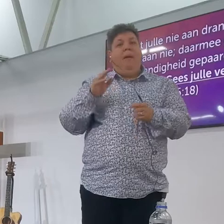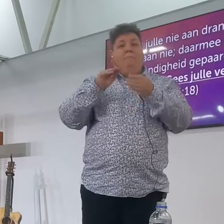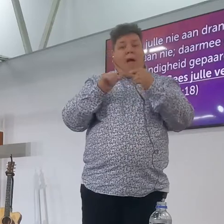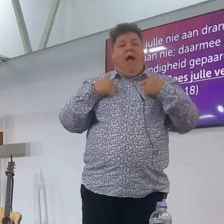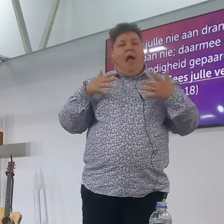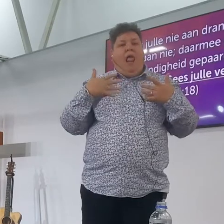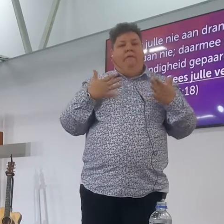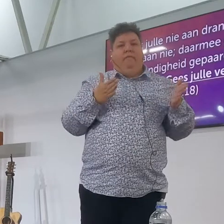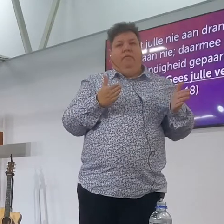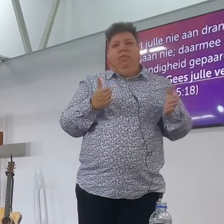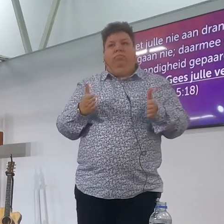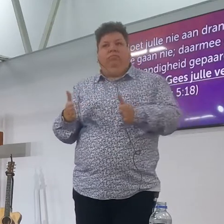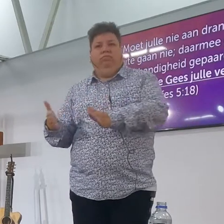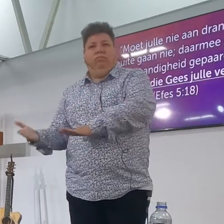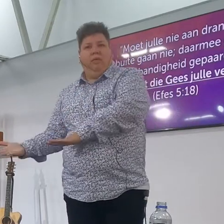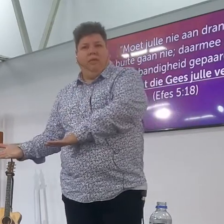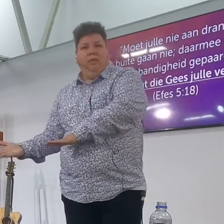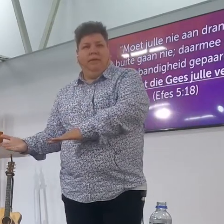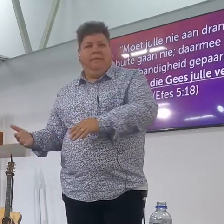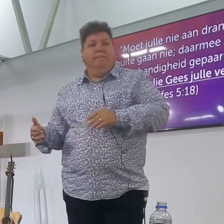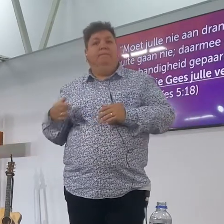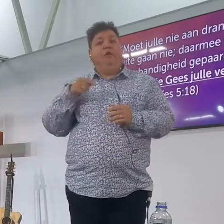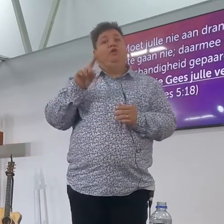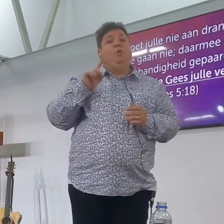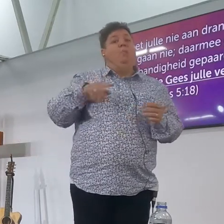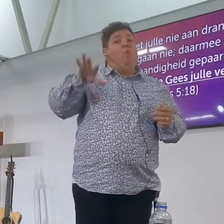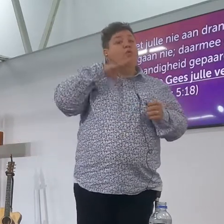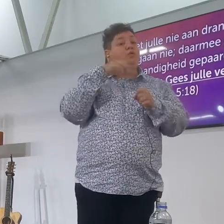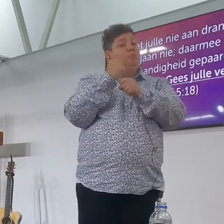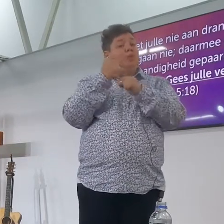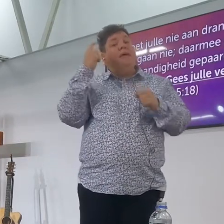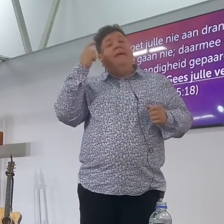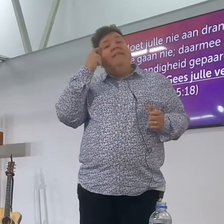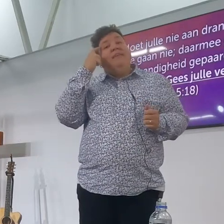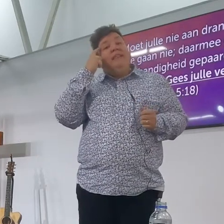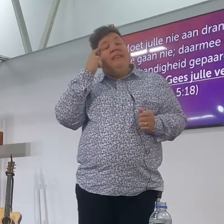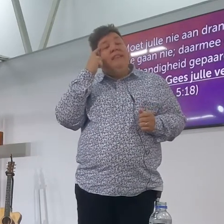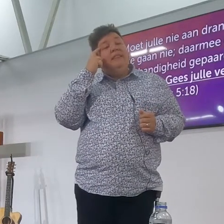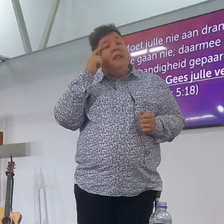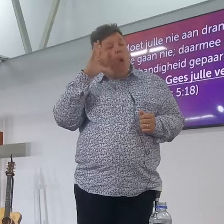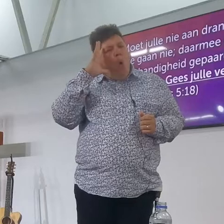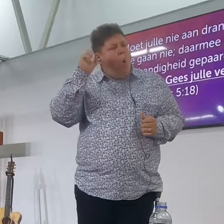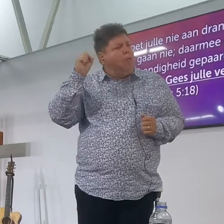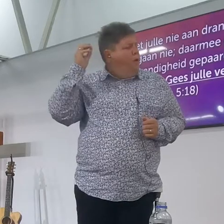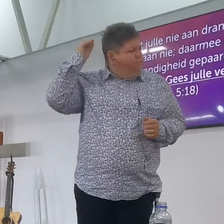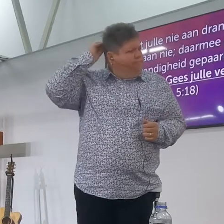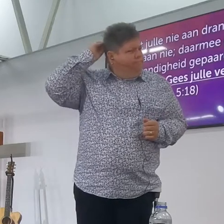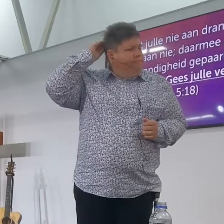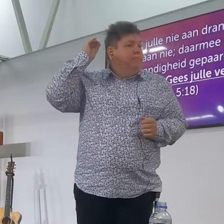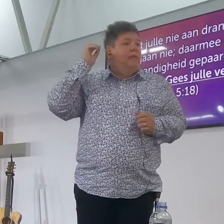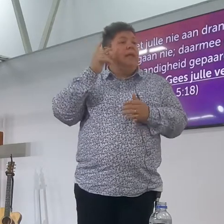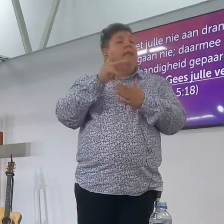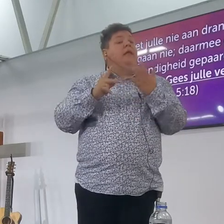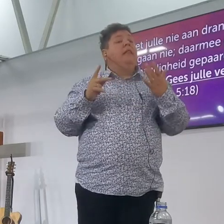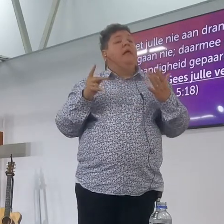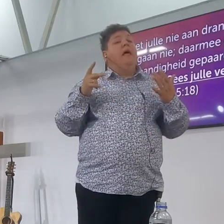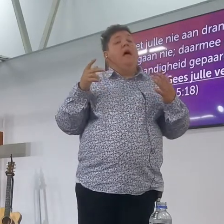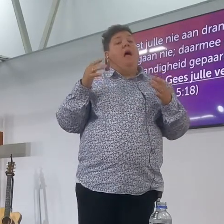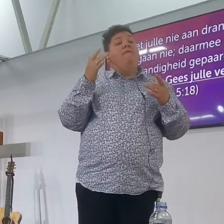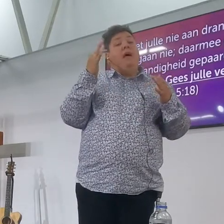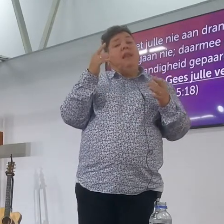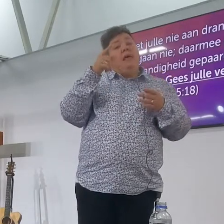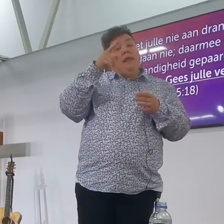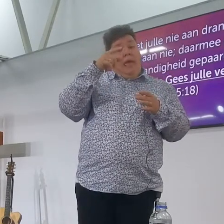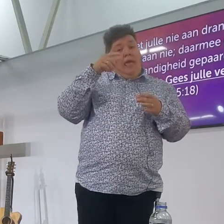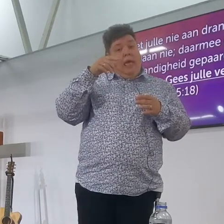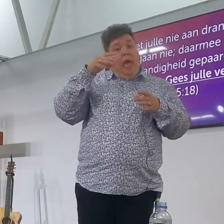lyk. En dis hoekom ek en jy moet weet, dat, hou hierdie ding in gedagte, dat om onder die invloed van